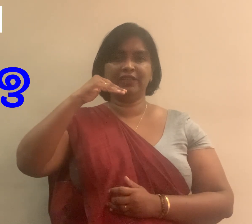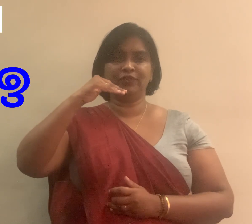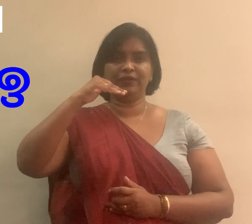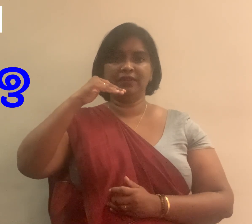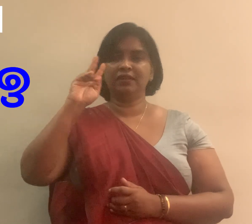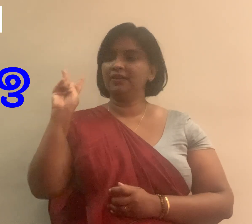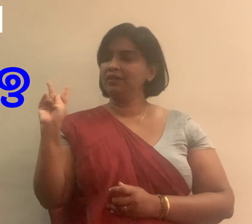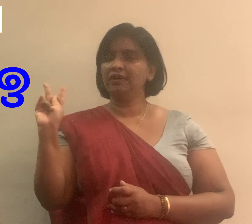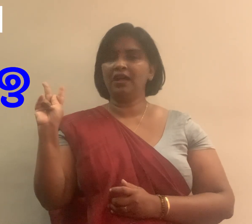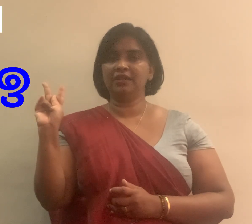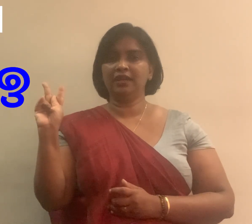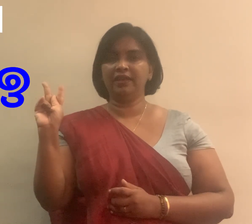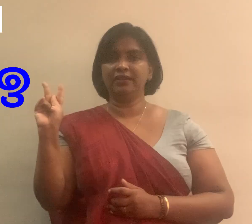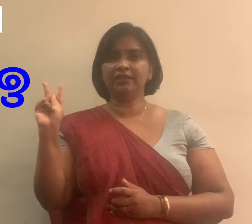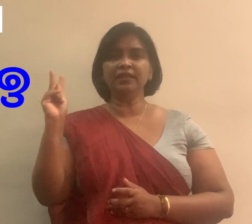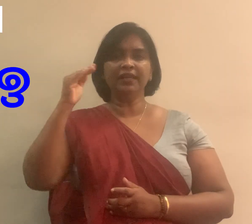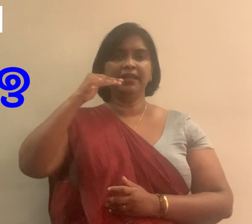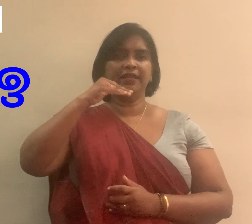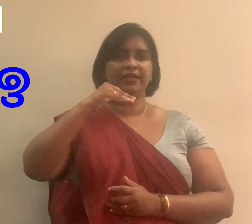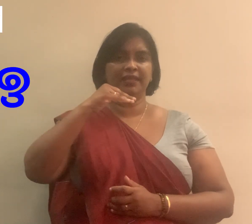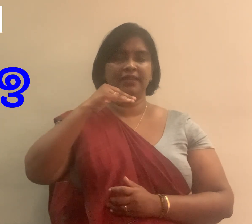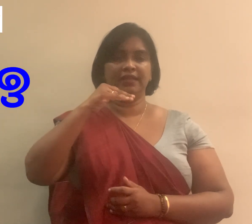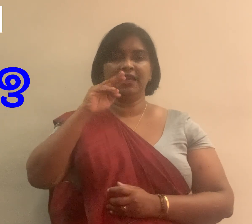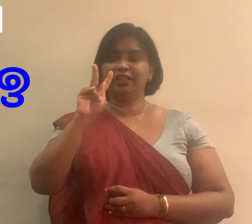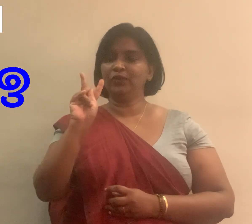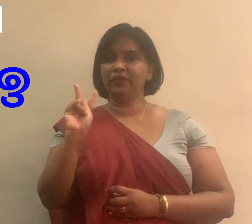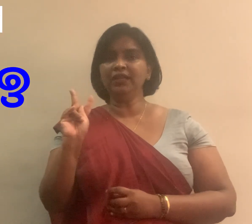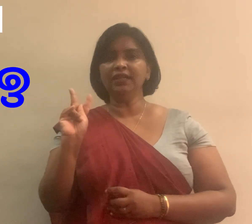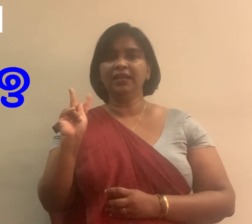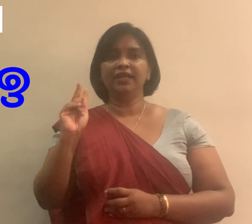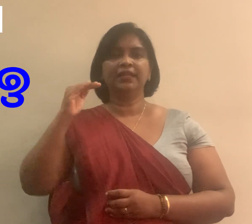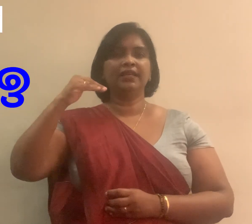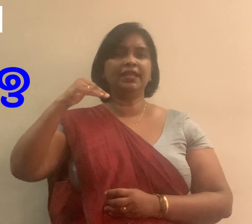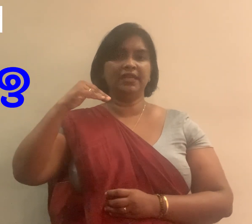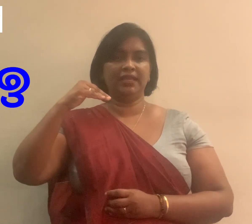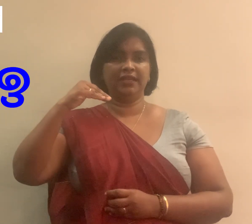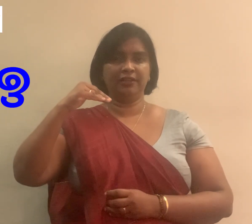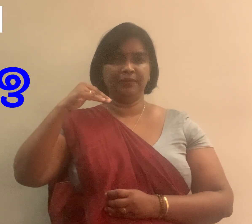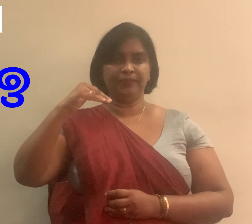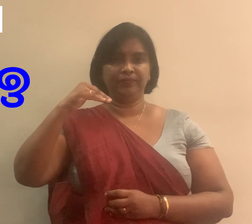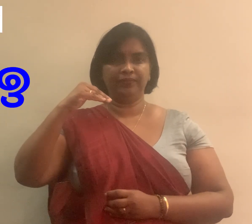වෙනවා. අල් කයන්නට ඊ. එතකොට කී.